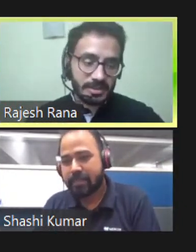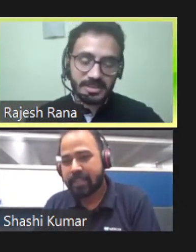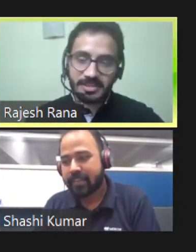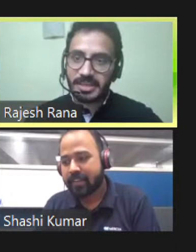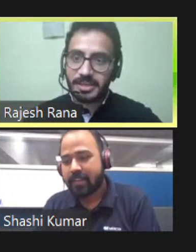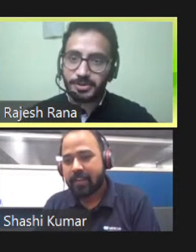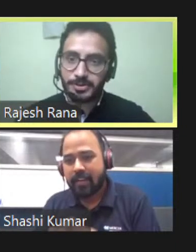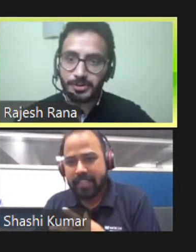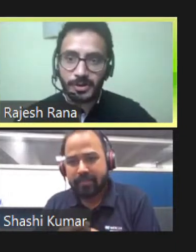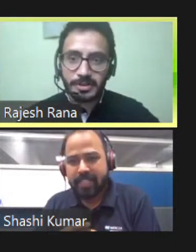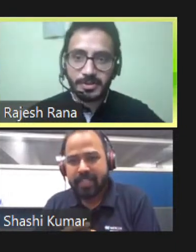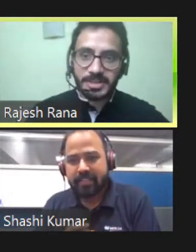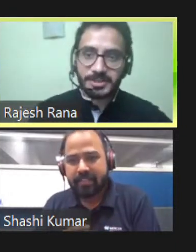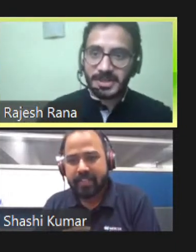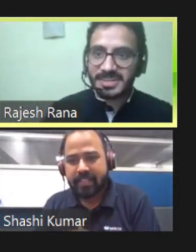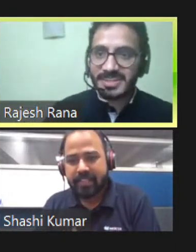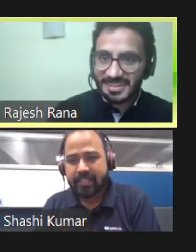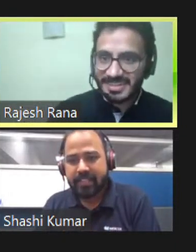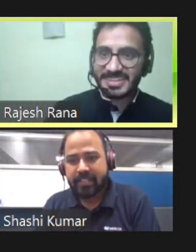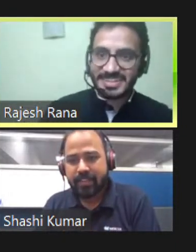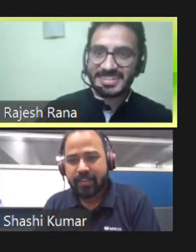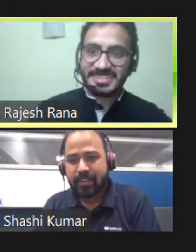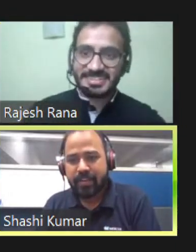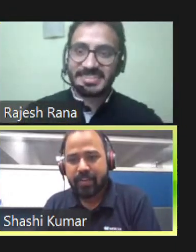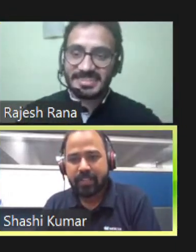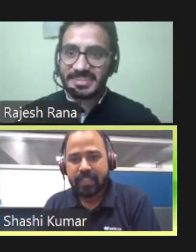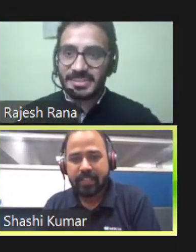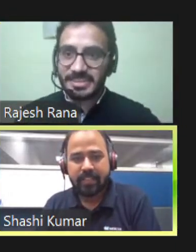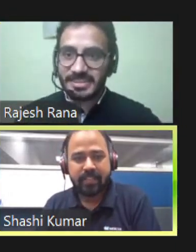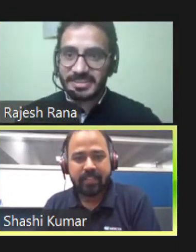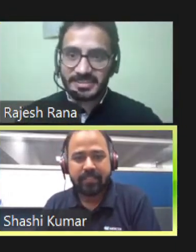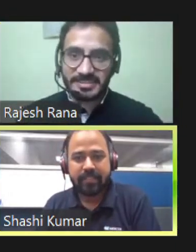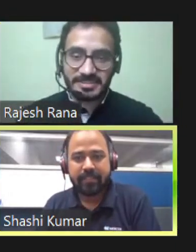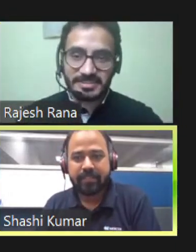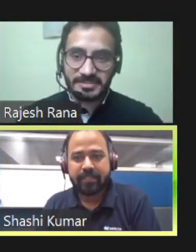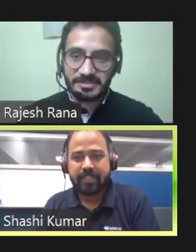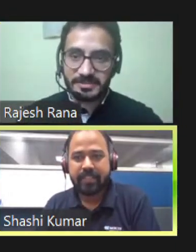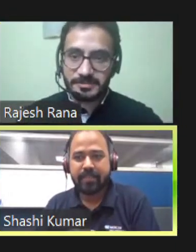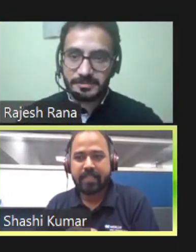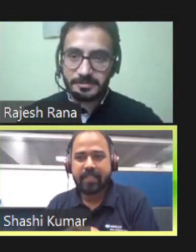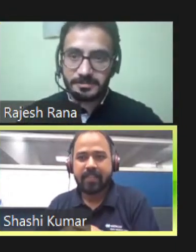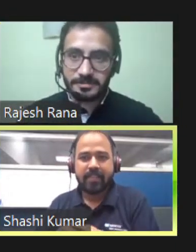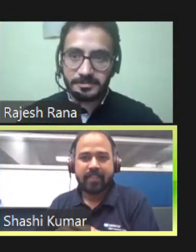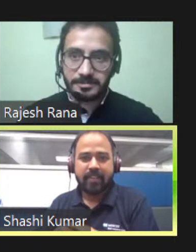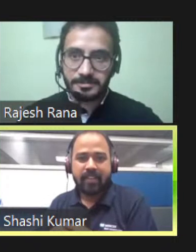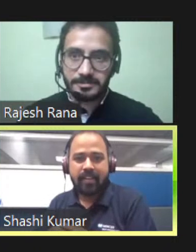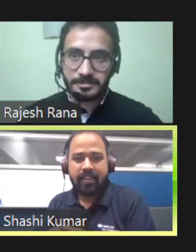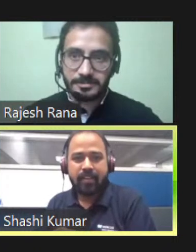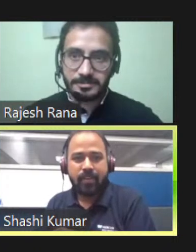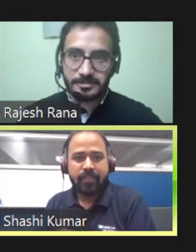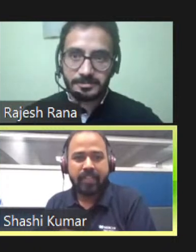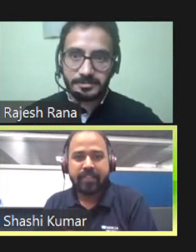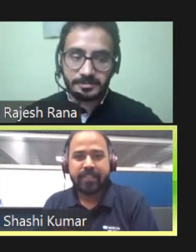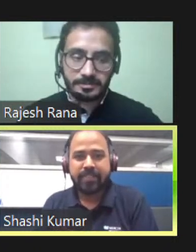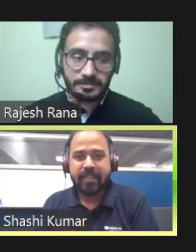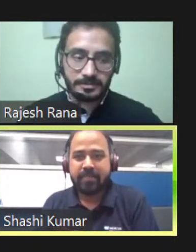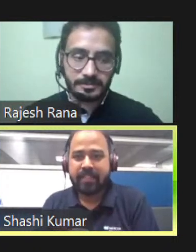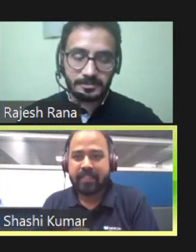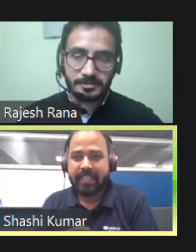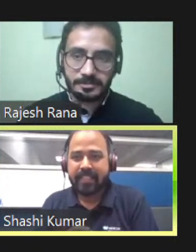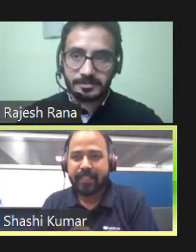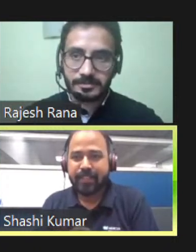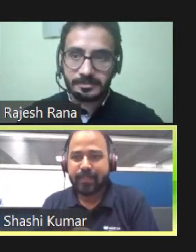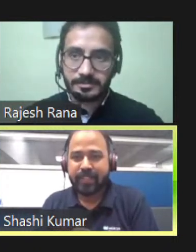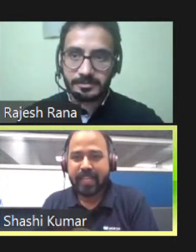you. Thank you to Thank all you. the participants. Right. Or Rajat, if there's something, or we can just find up